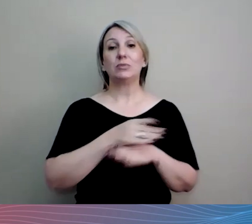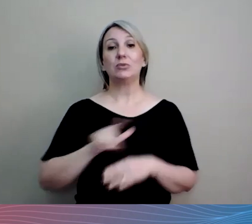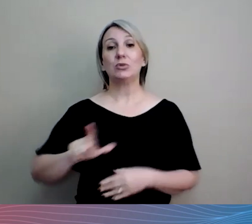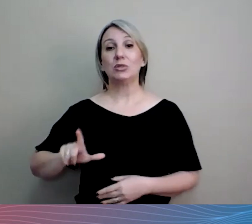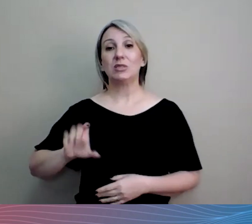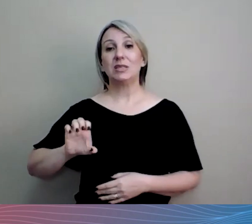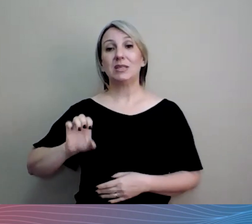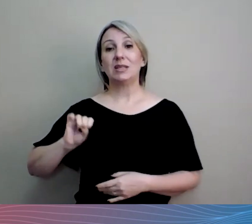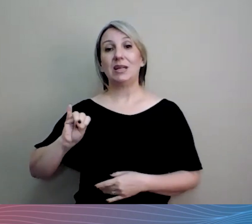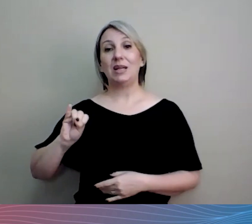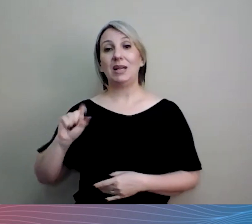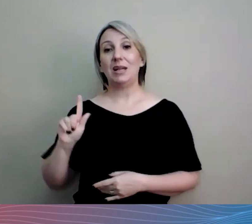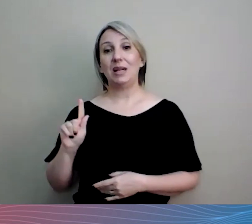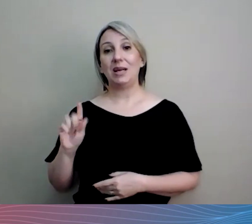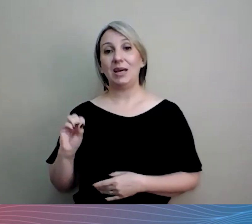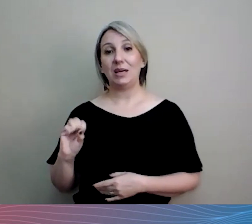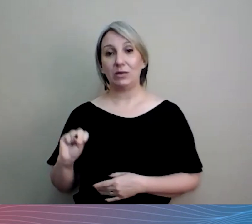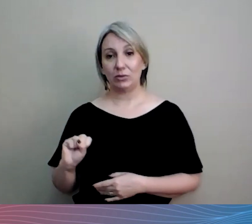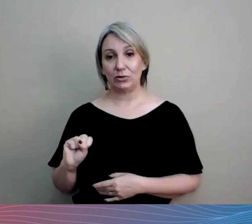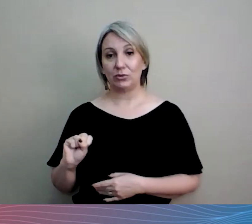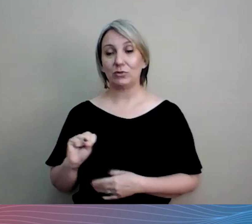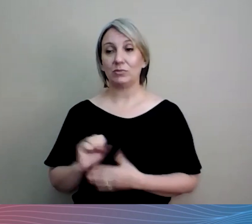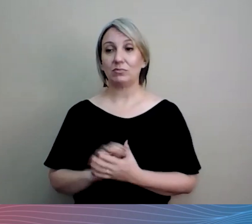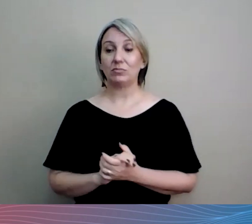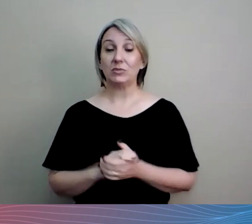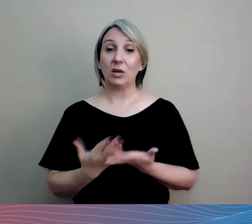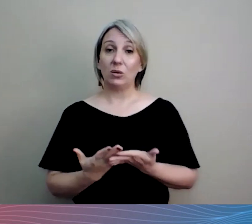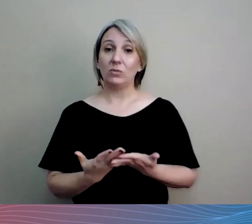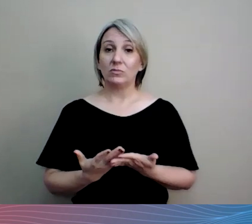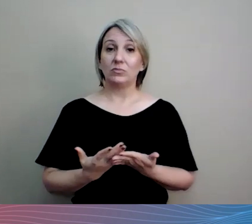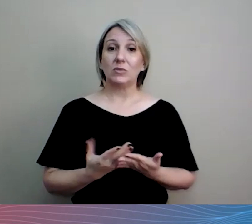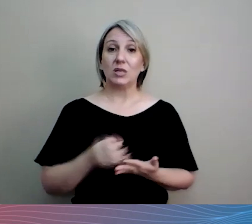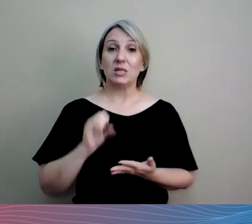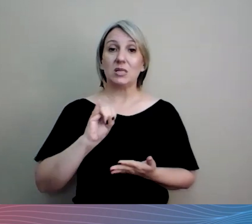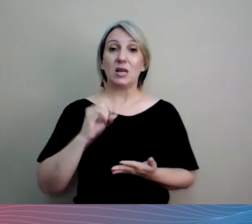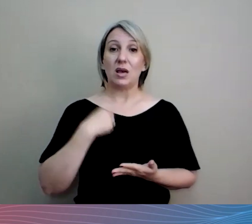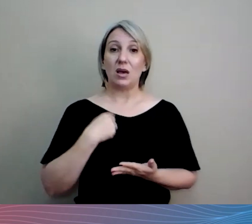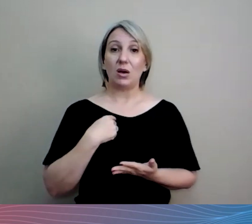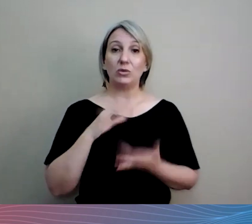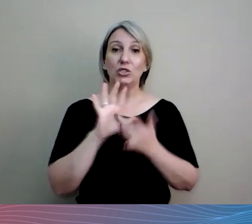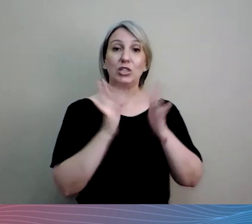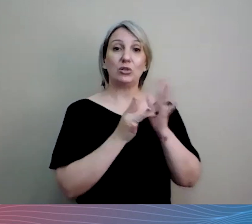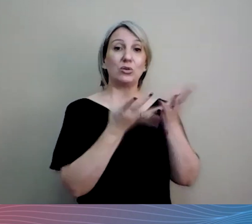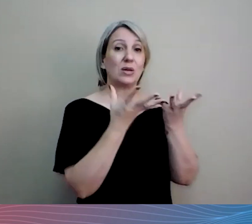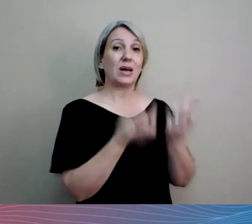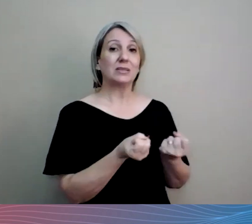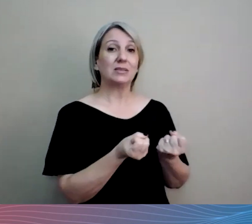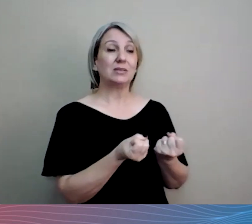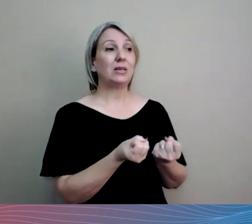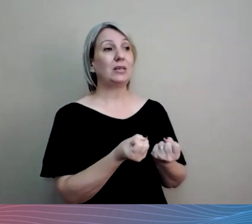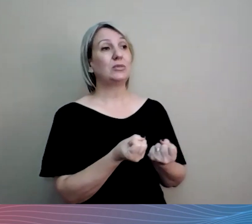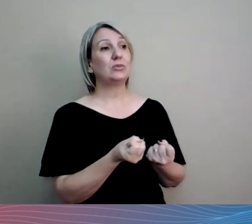rua, como no meu, né, na minha vida contemporânea, como são as